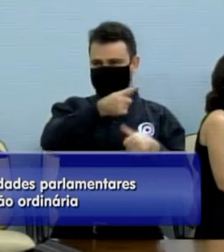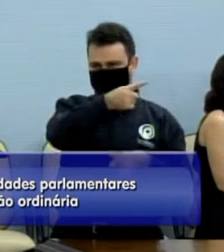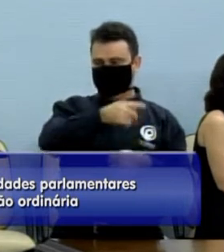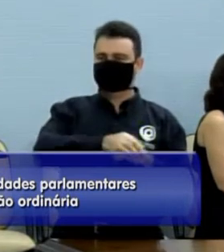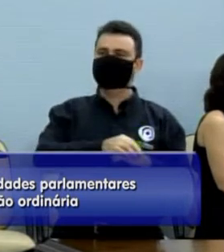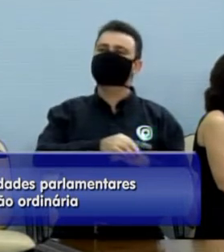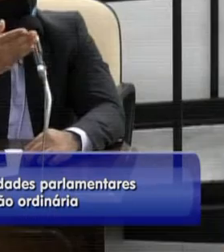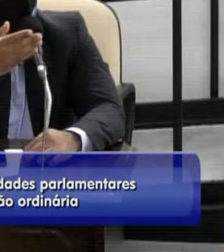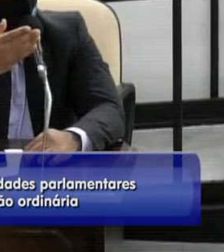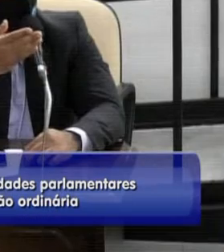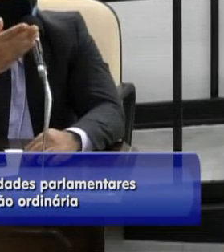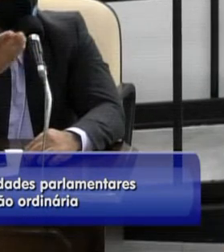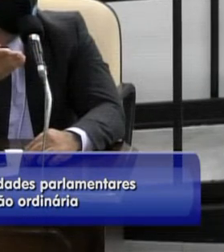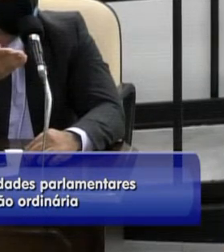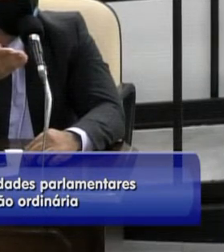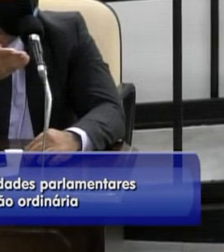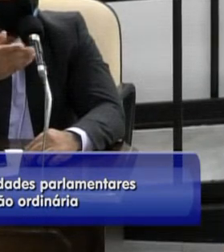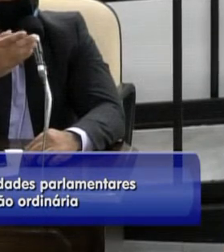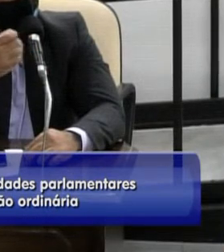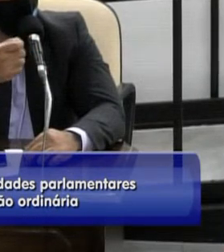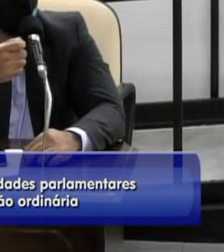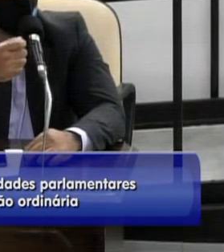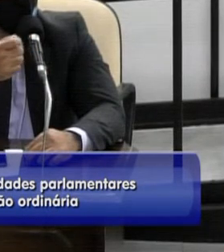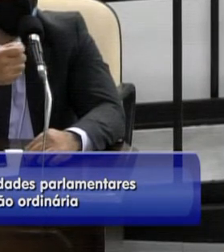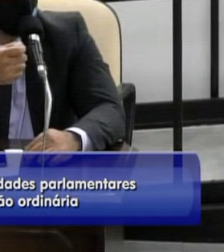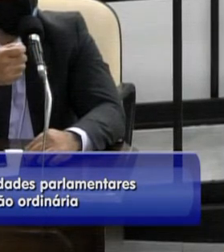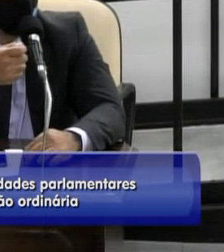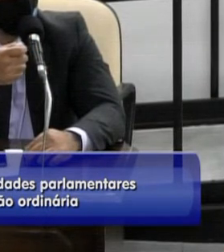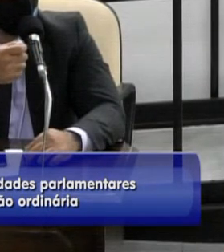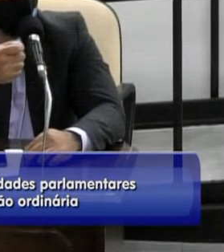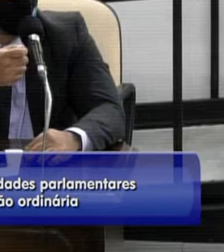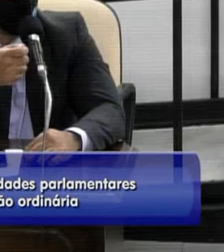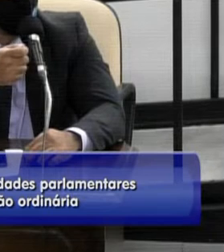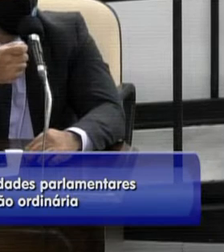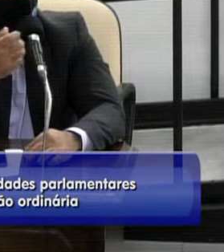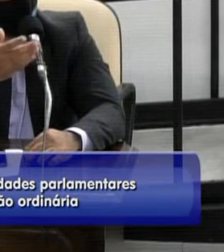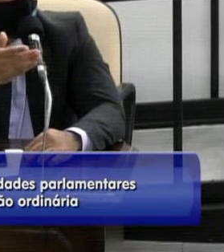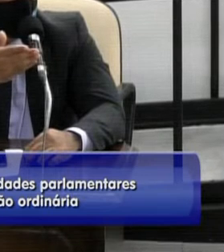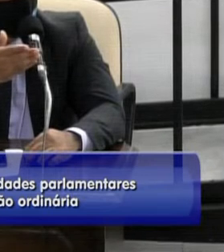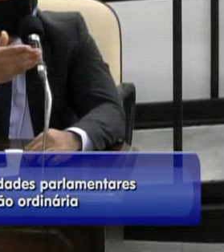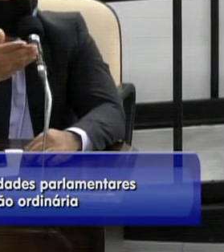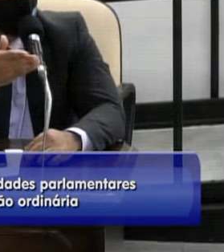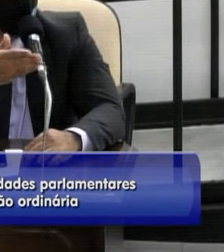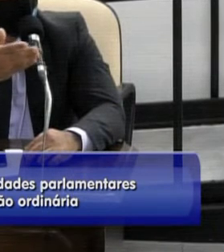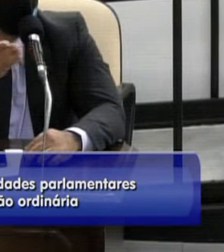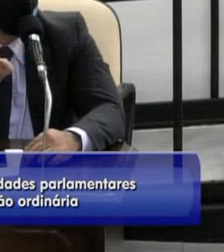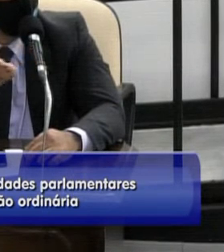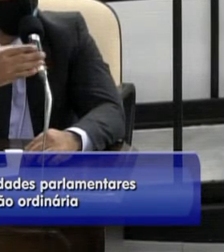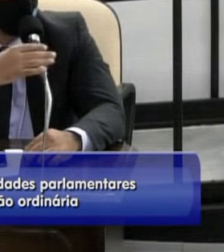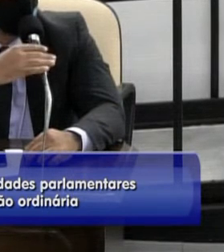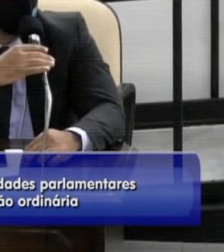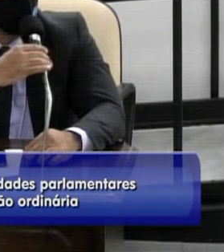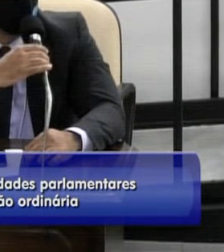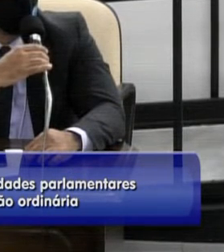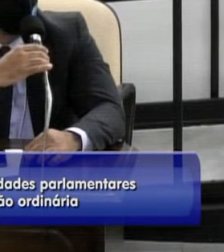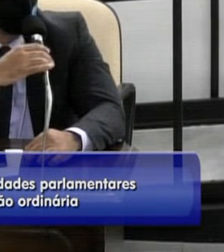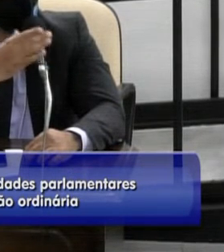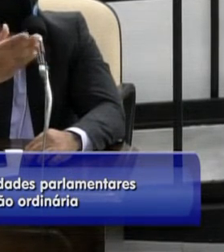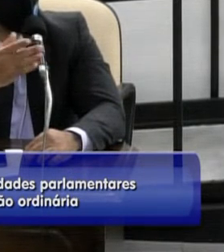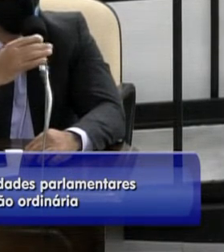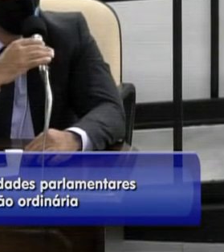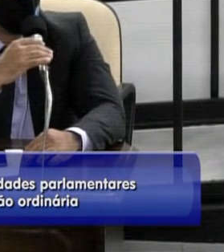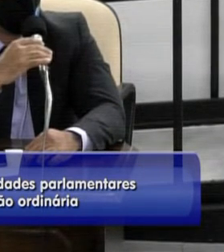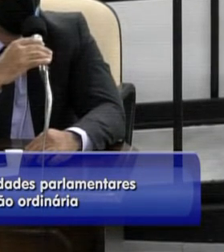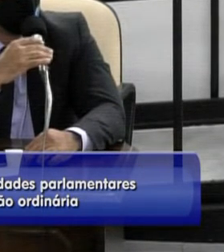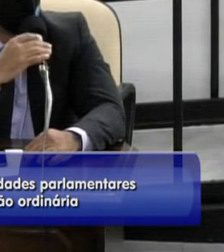fato que você contou lá ontem, que a gente não sabia e você segurou firme. Sim. Então, obrigado em nome de todos, óbvio, porque é